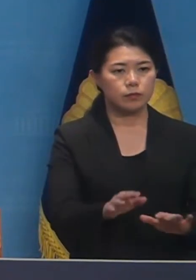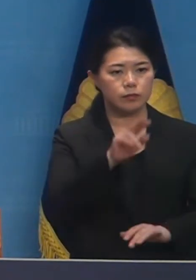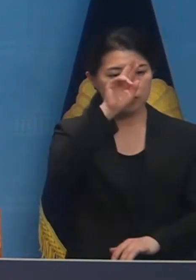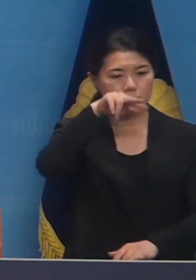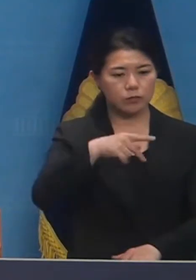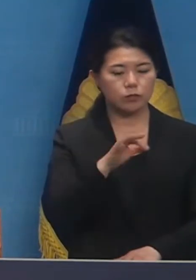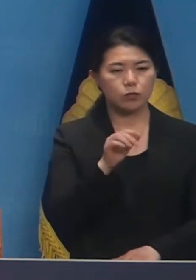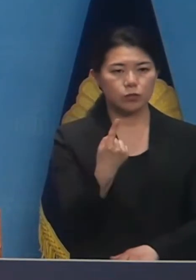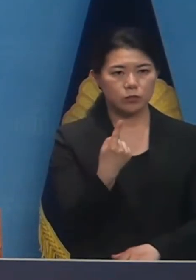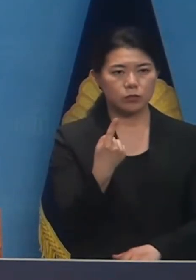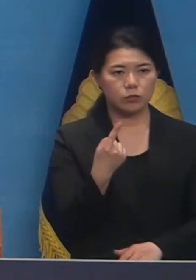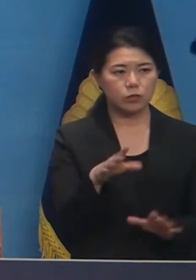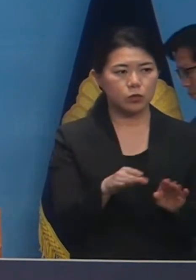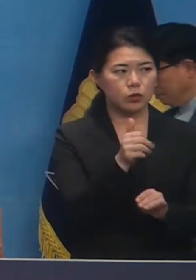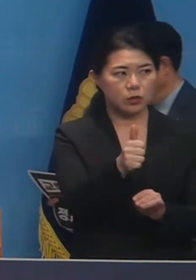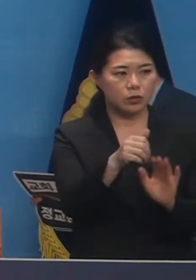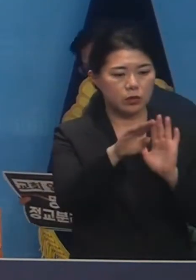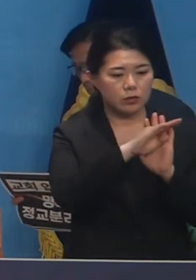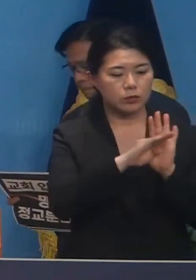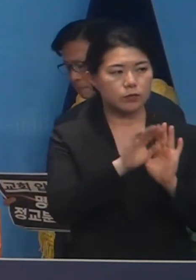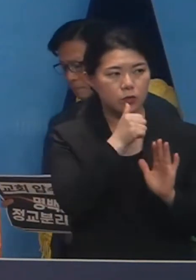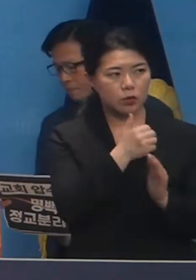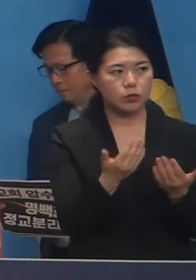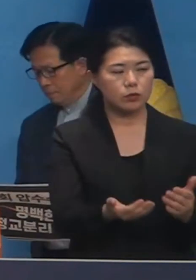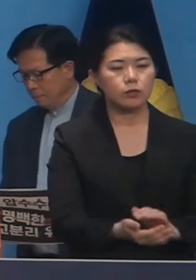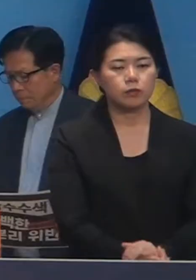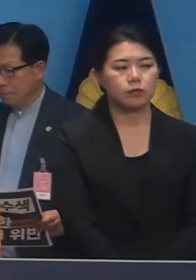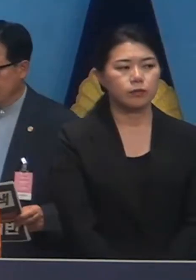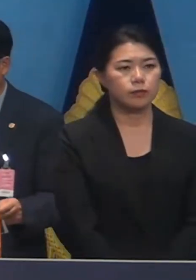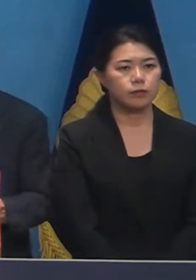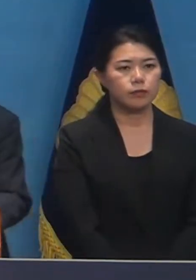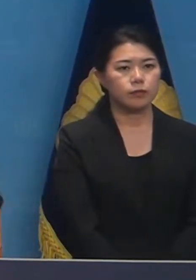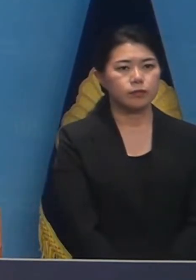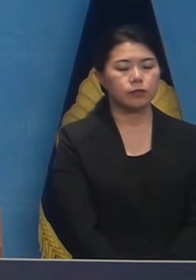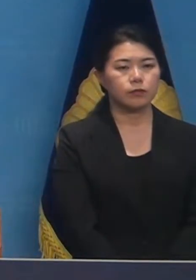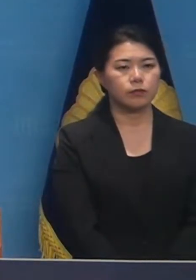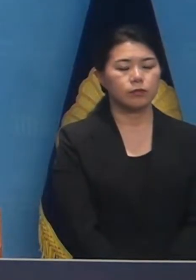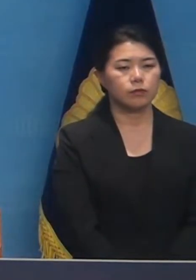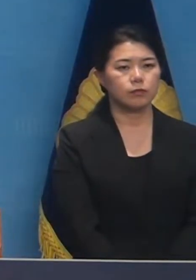박정호 사무총장님께서 진행해 주시기 바랍니다.